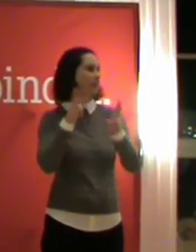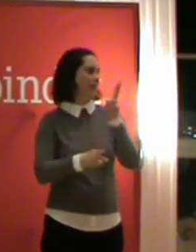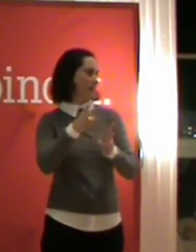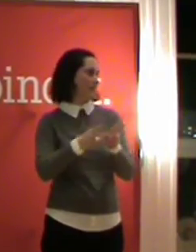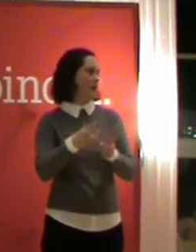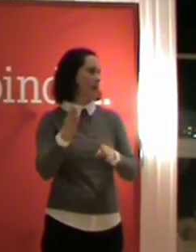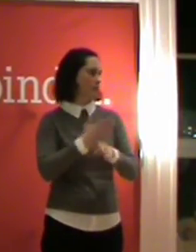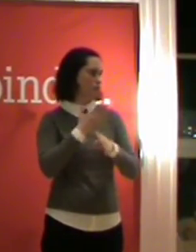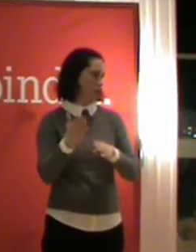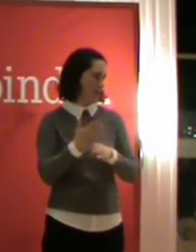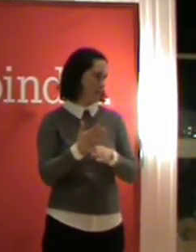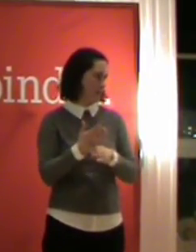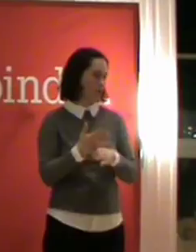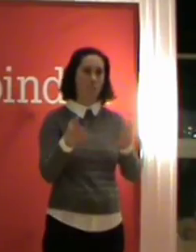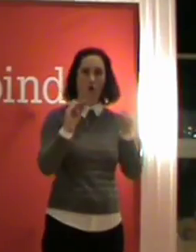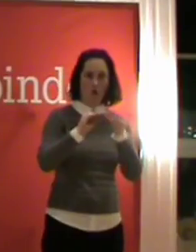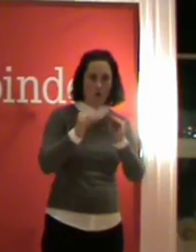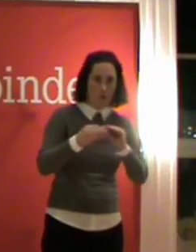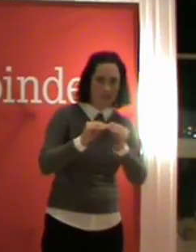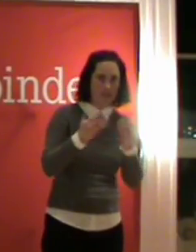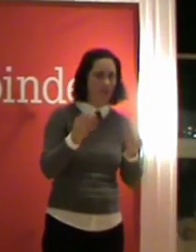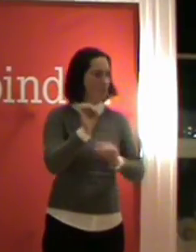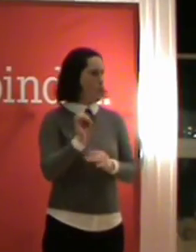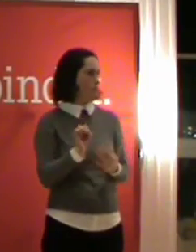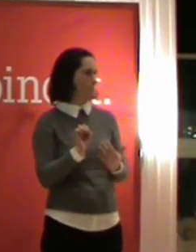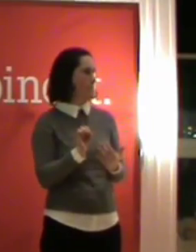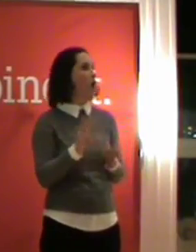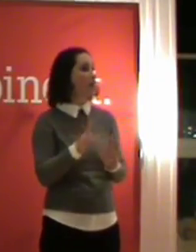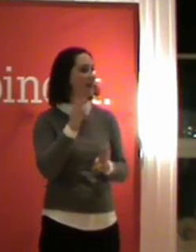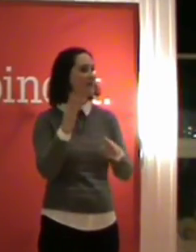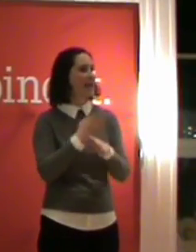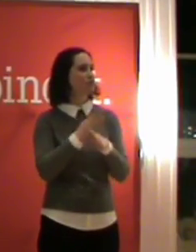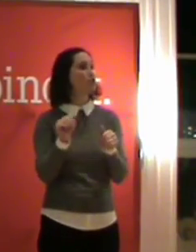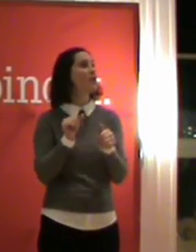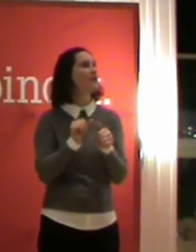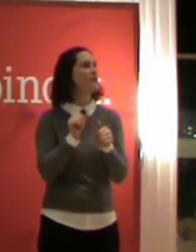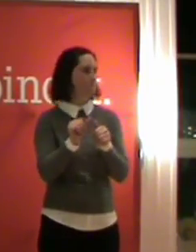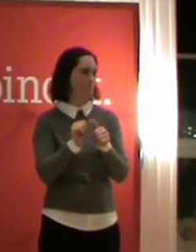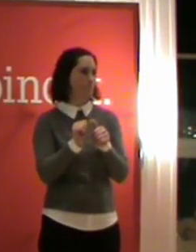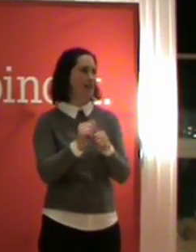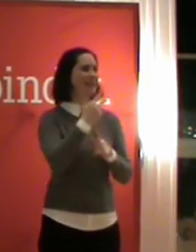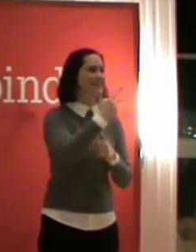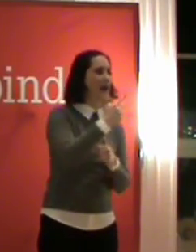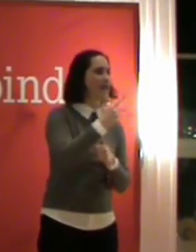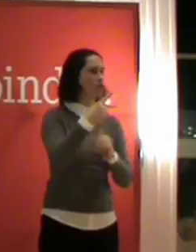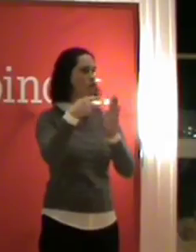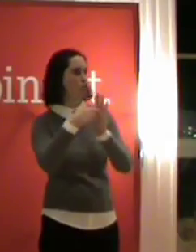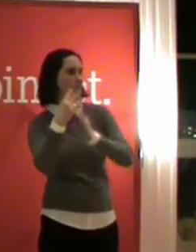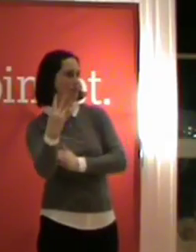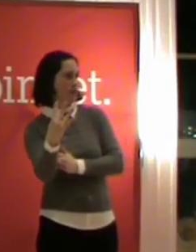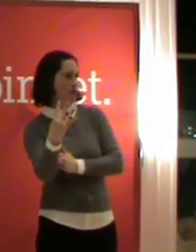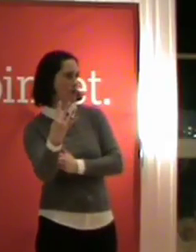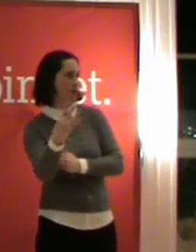sie kompliziert war, haben wir auch daran erkannt, dass es doch eine denkbar knappe Entscheidung der Richter war. Sie ist 3-4 ausgegangen.